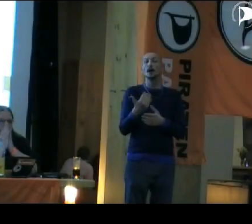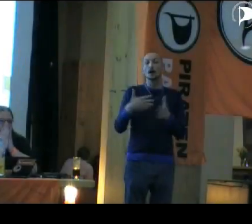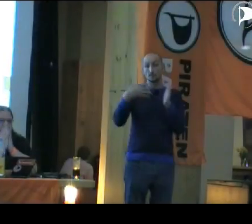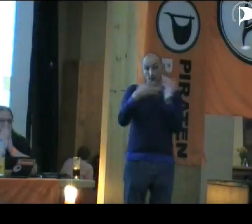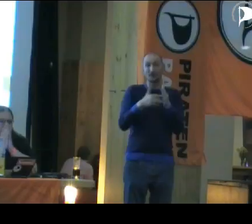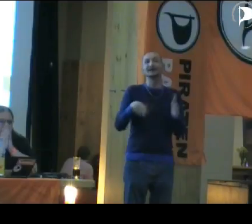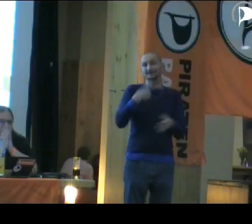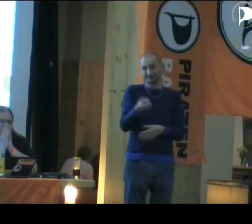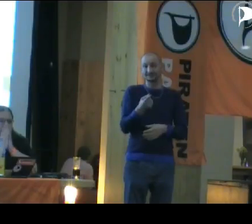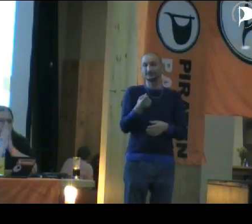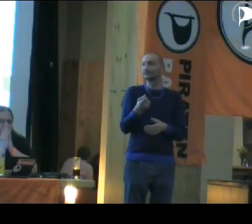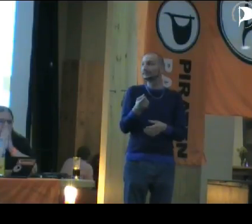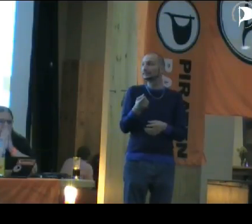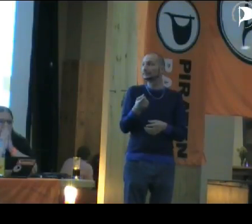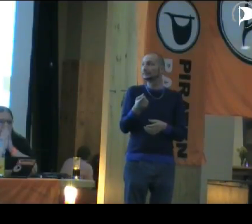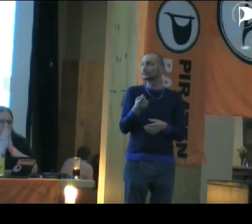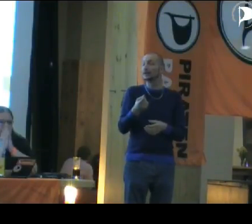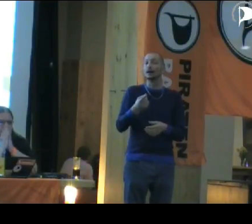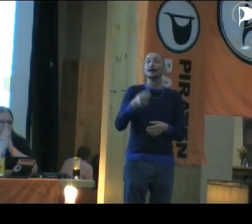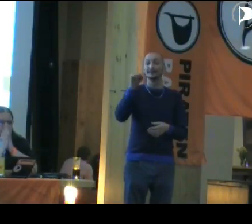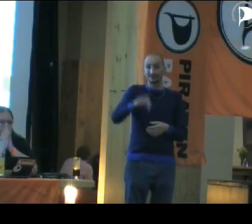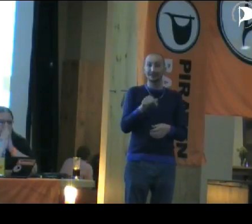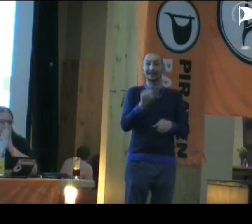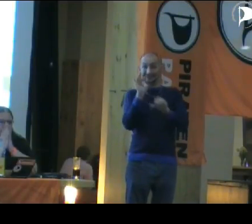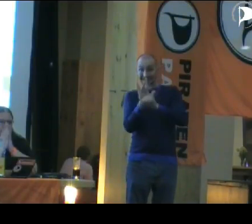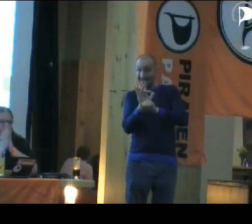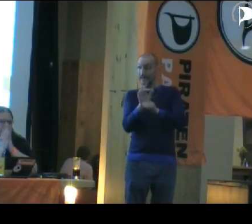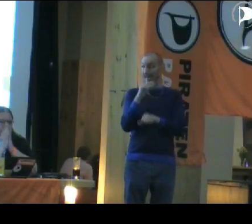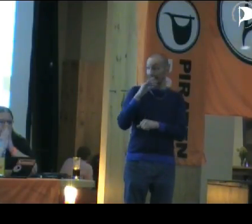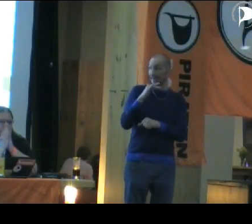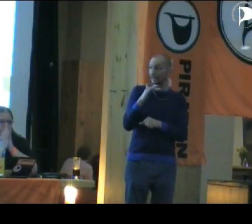natürlich habe auch mal nicht gehört hat gegen